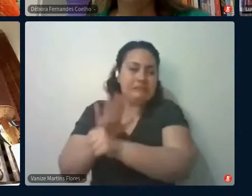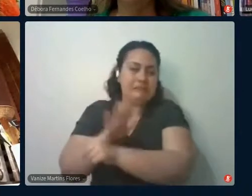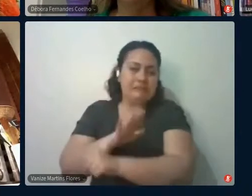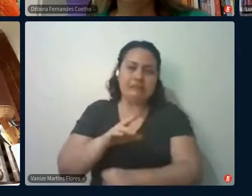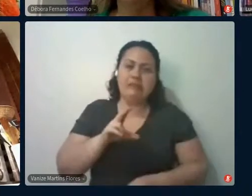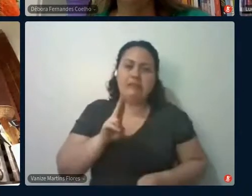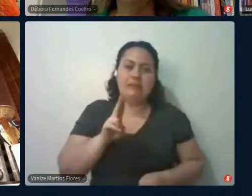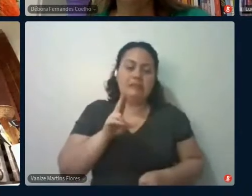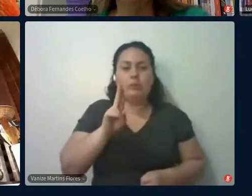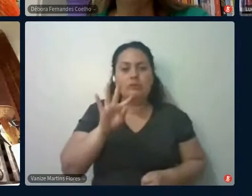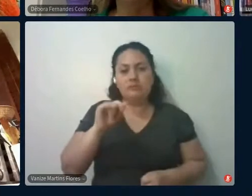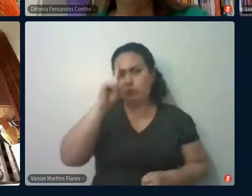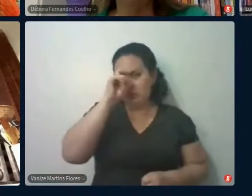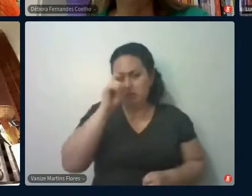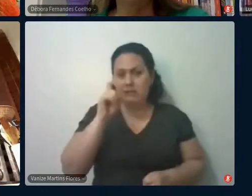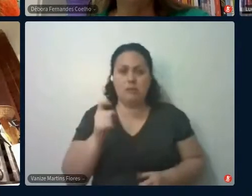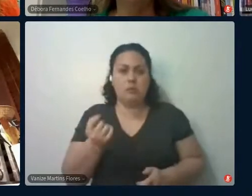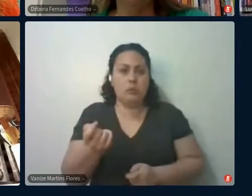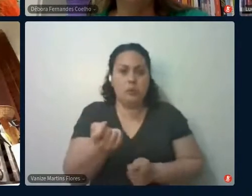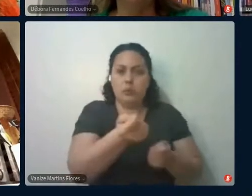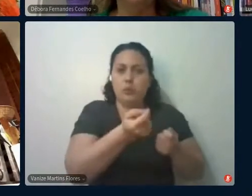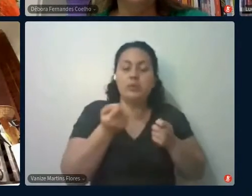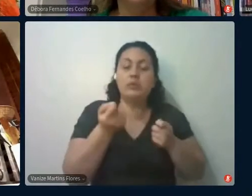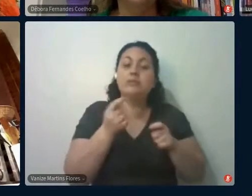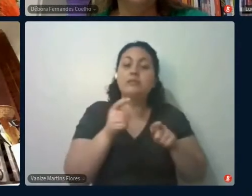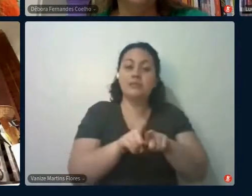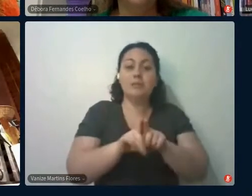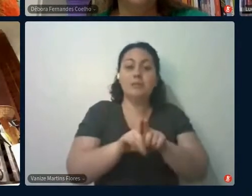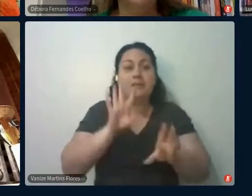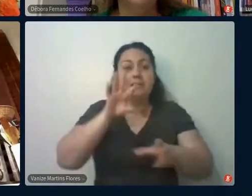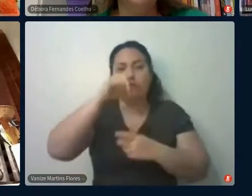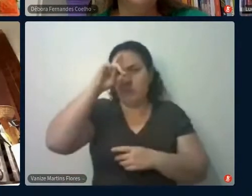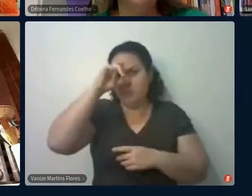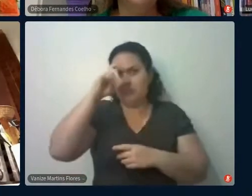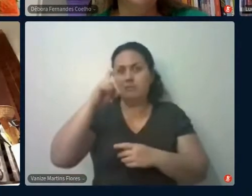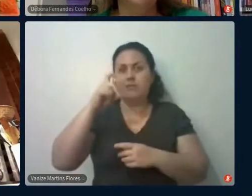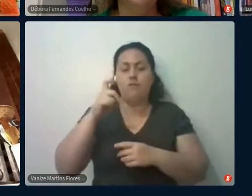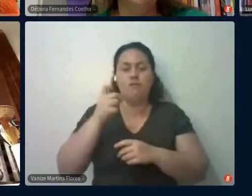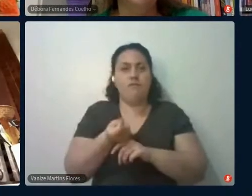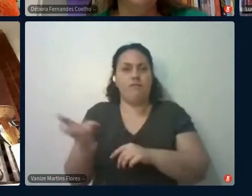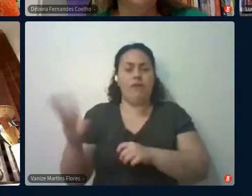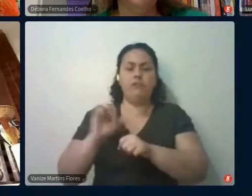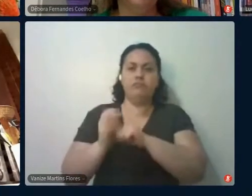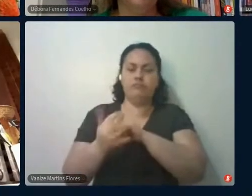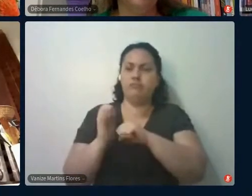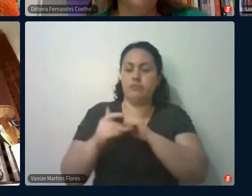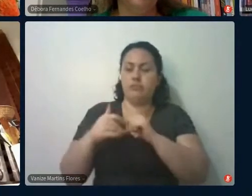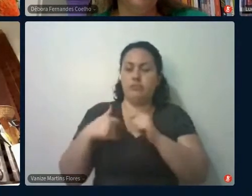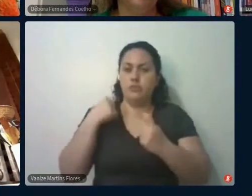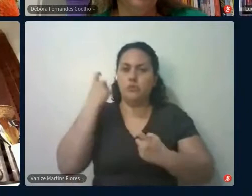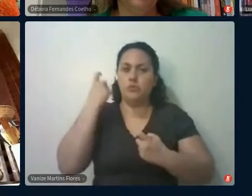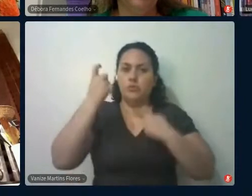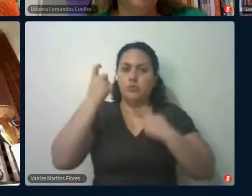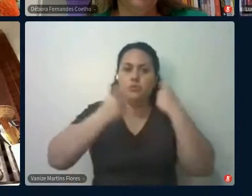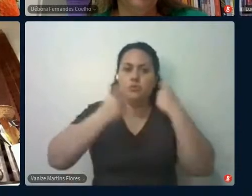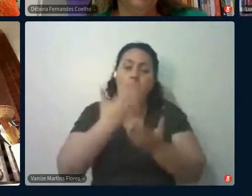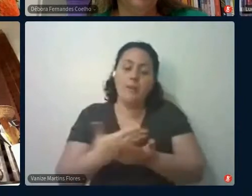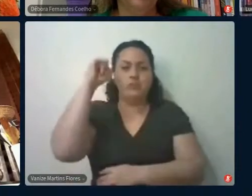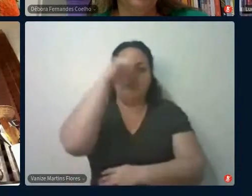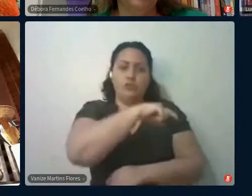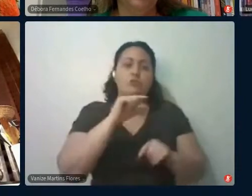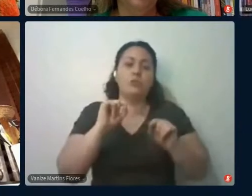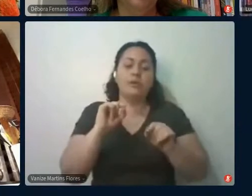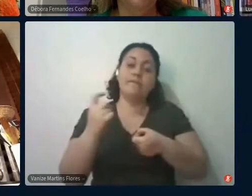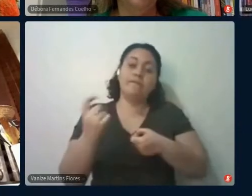muitos surtos em hospitais, que é uma coisa que nos preocupa bastante. Então, começa a ficar cada vez mais difícil a possibilidade de a gente